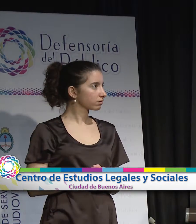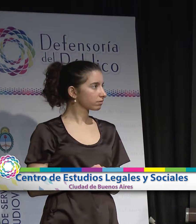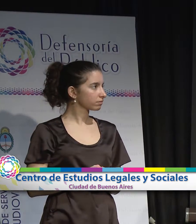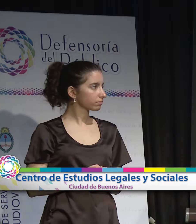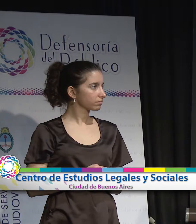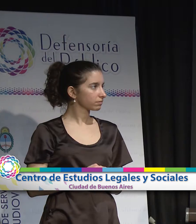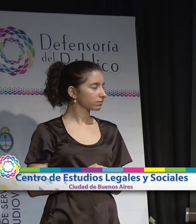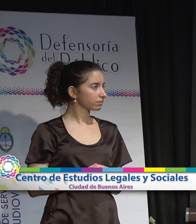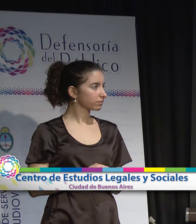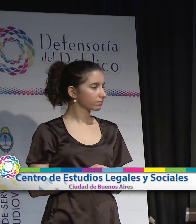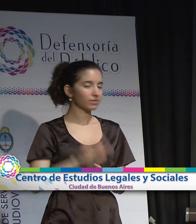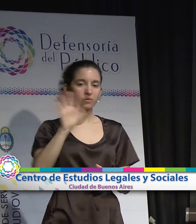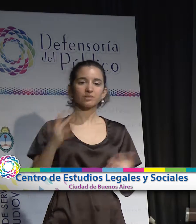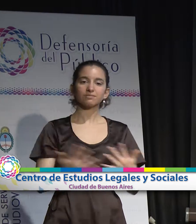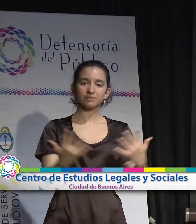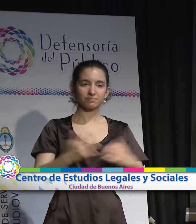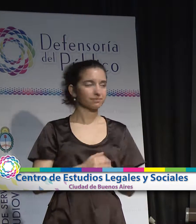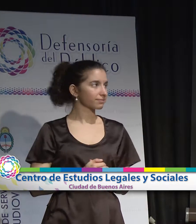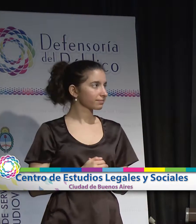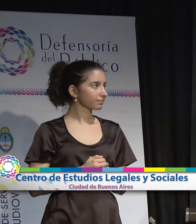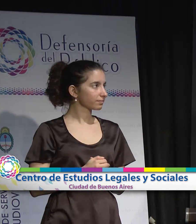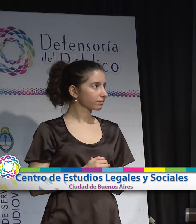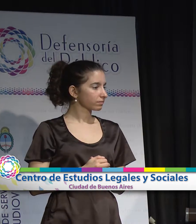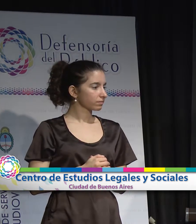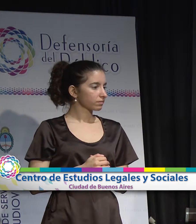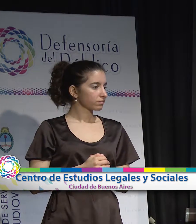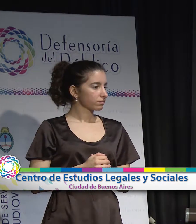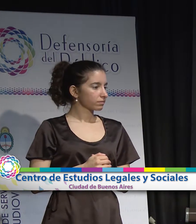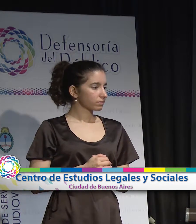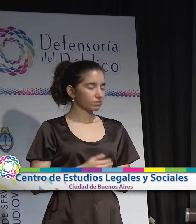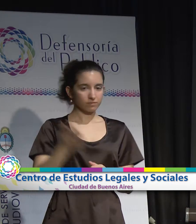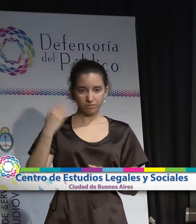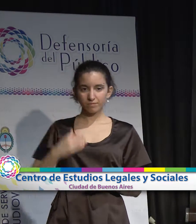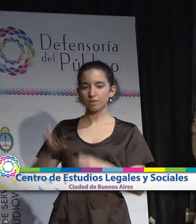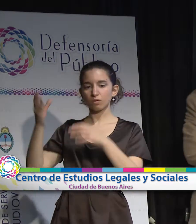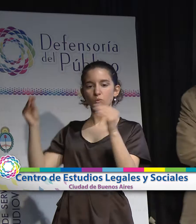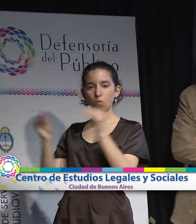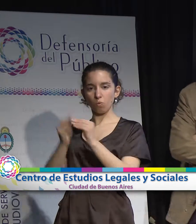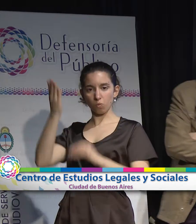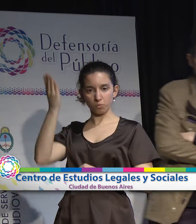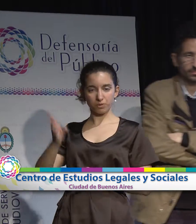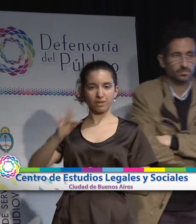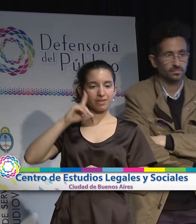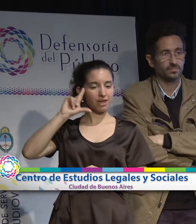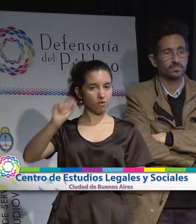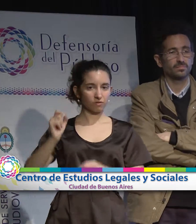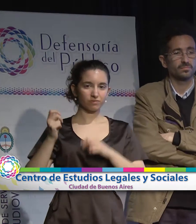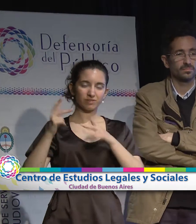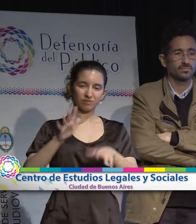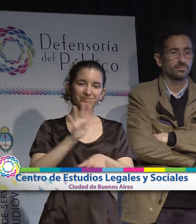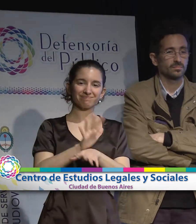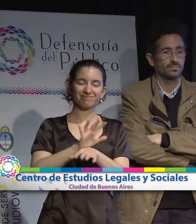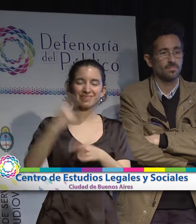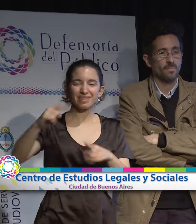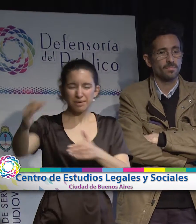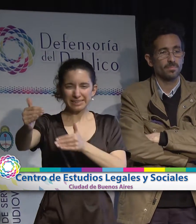Hola, buenos días. Voy a retomar un poco lo que dijo Diego respecto del principio de progresividad y no